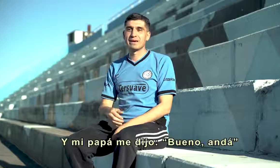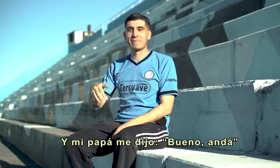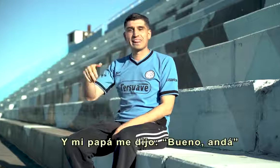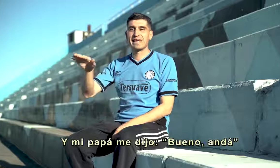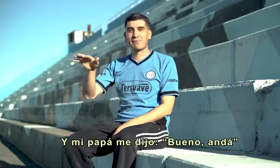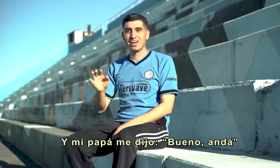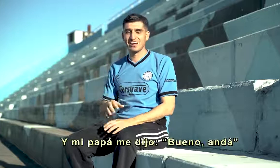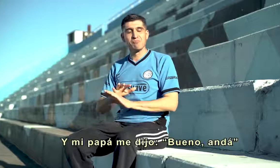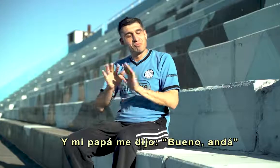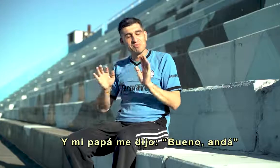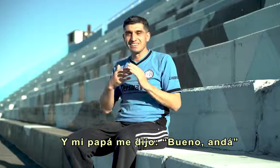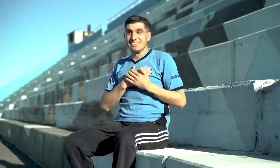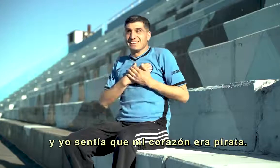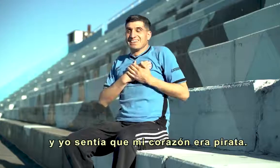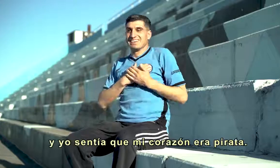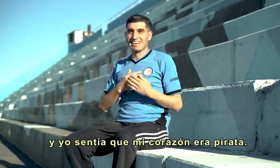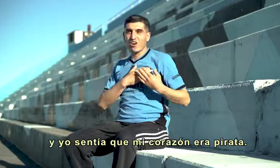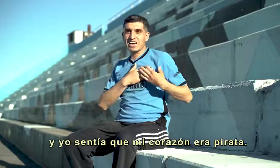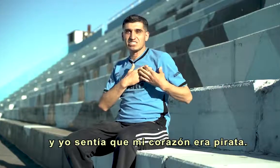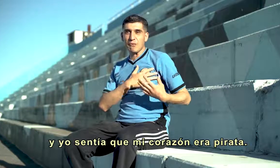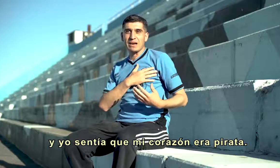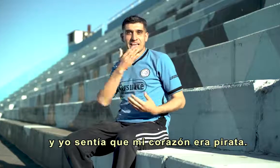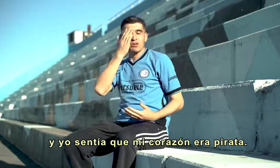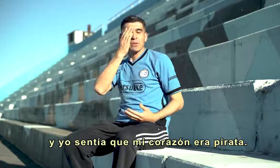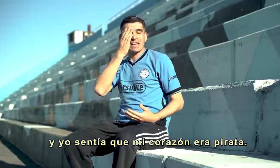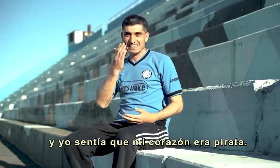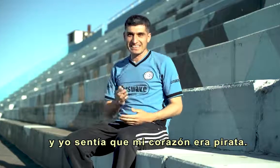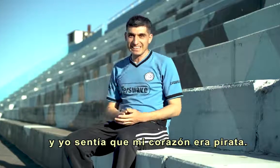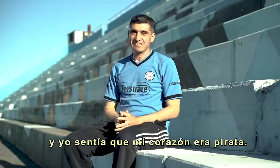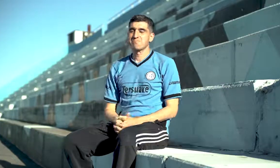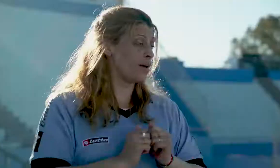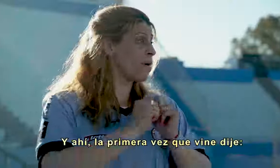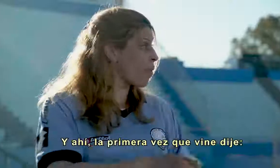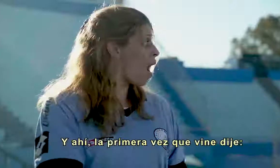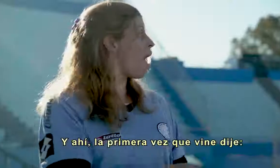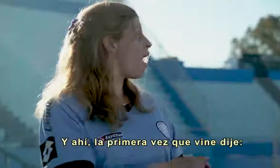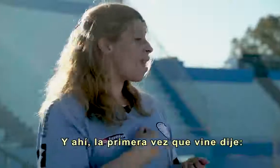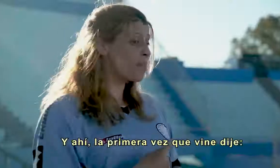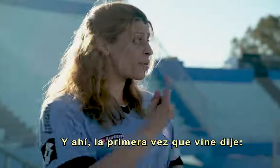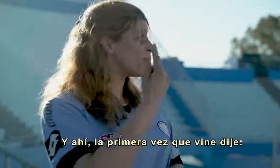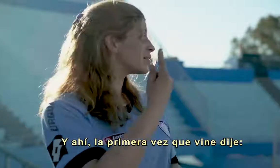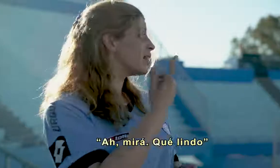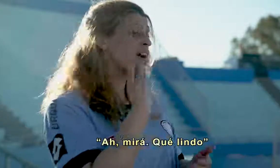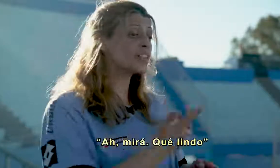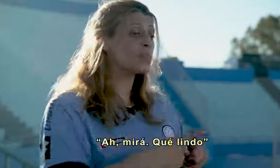dijo: bueno, anda, anda. Y yo sentía que mi corazón era pirata. Y ahí la primera vez que vine dije: ah,